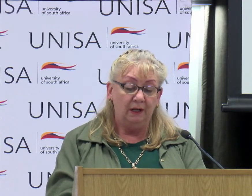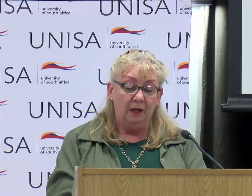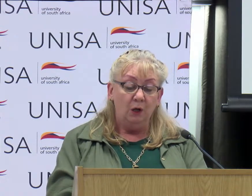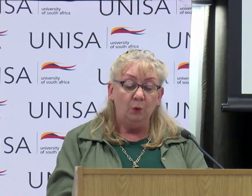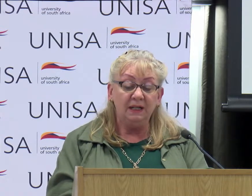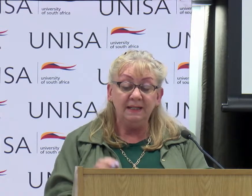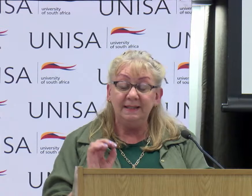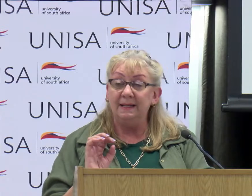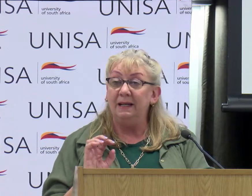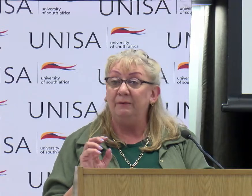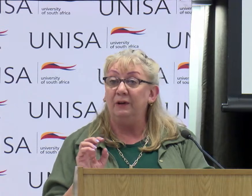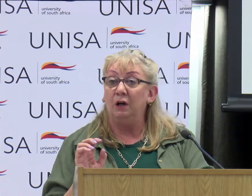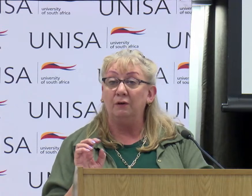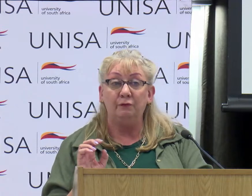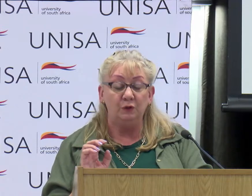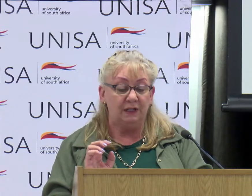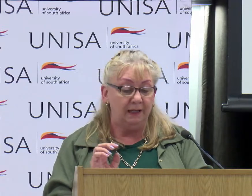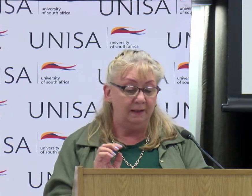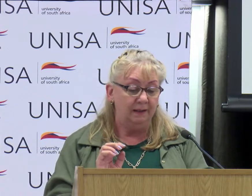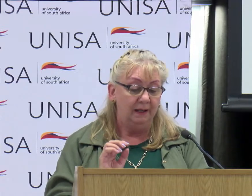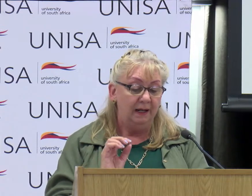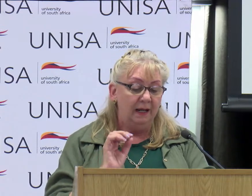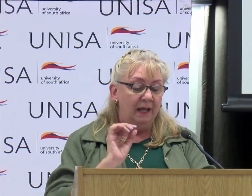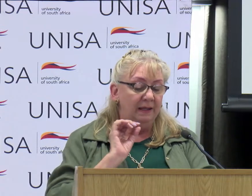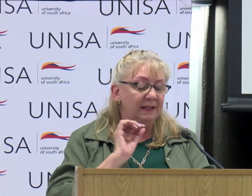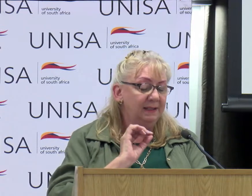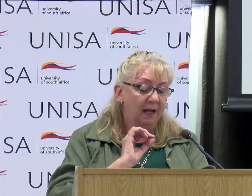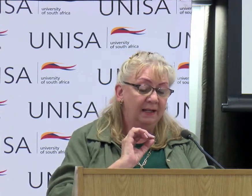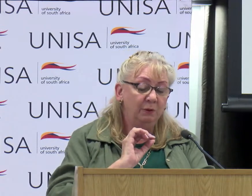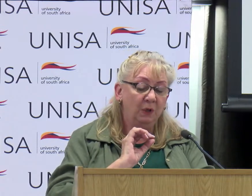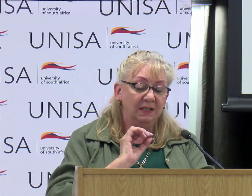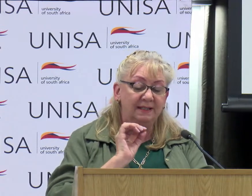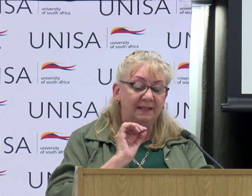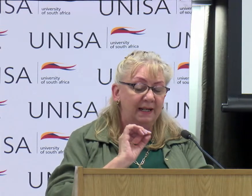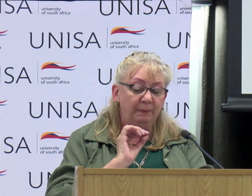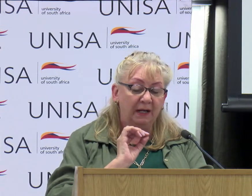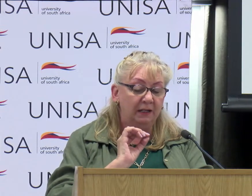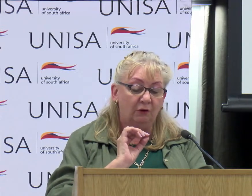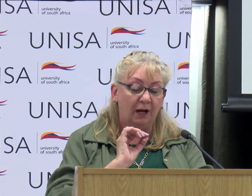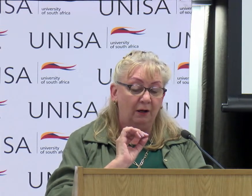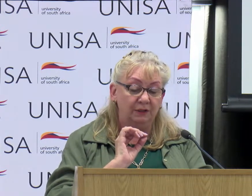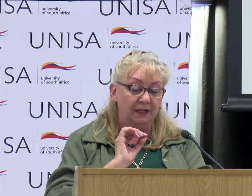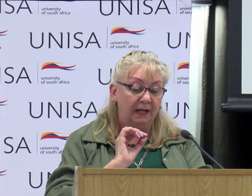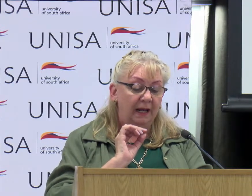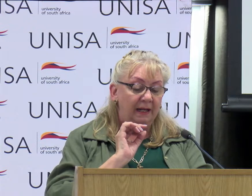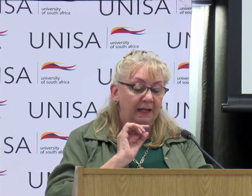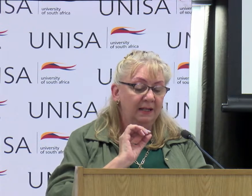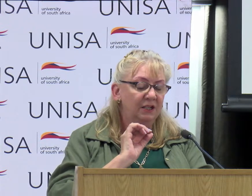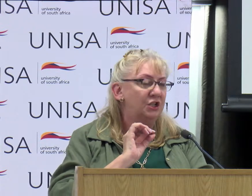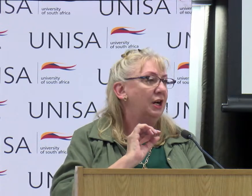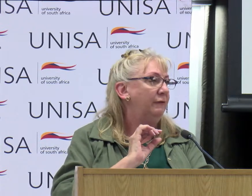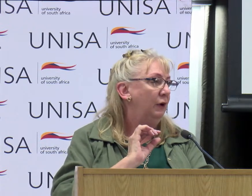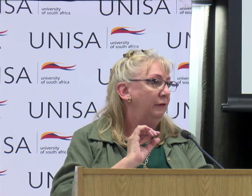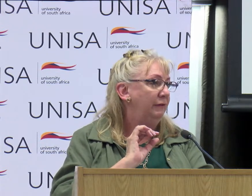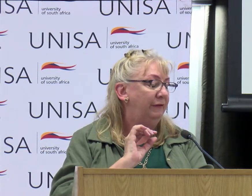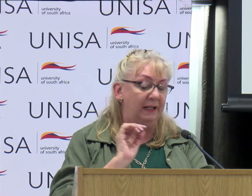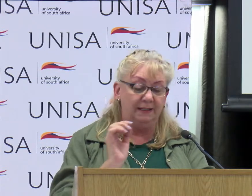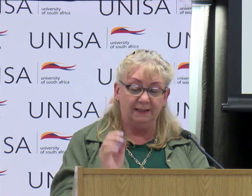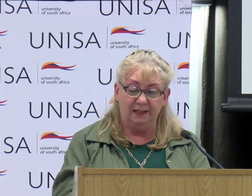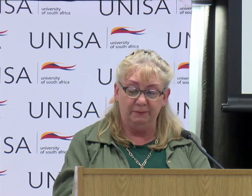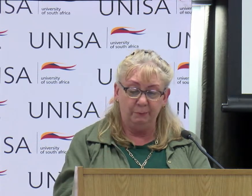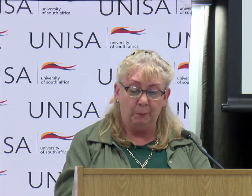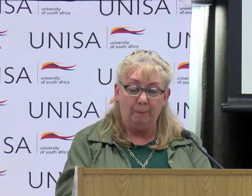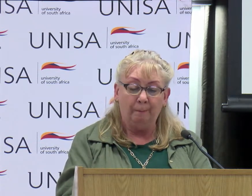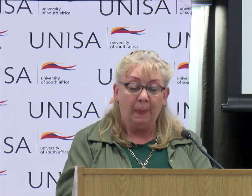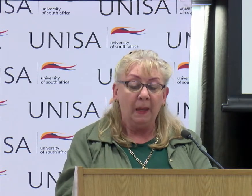grond, oor die sleep van haar voete. The tiny ones deep underground hear the shuffle of her